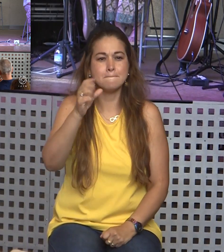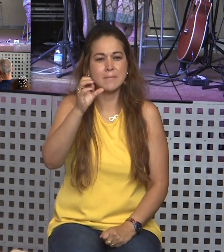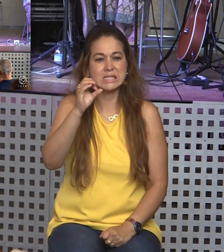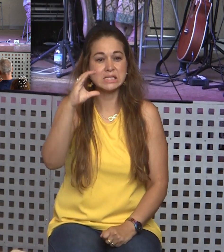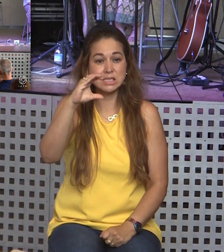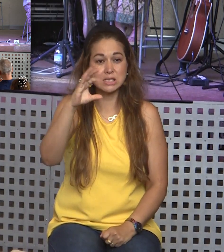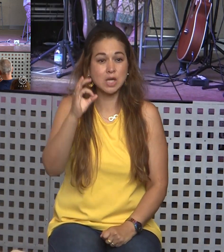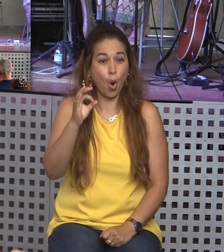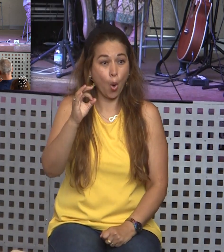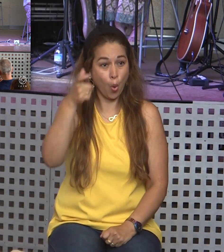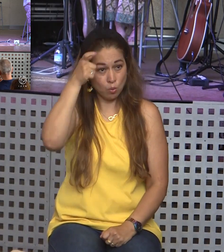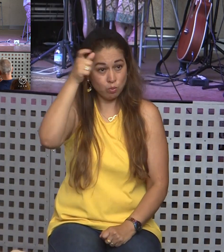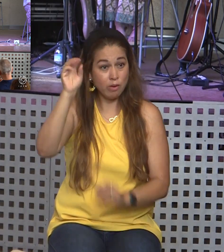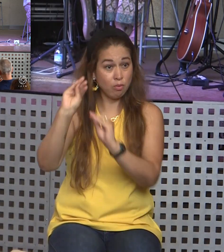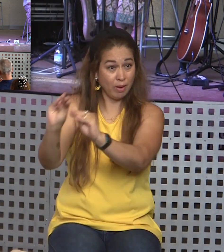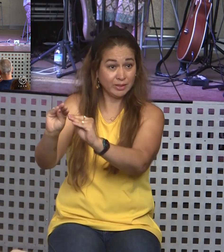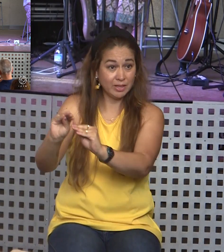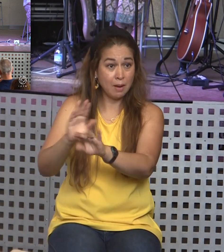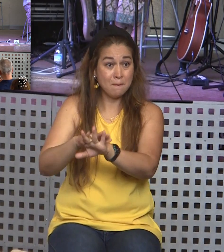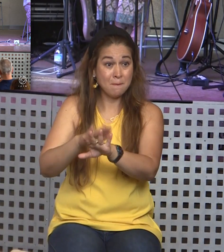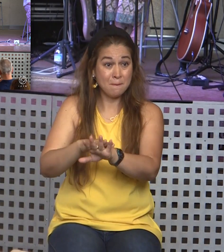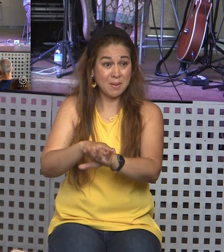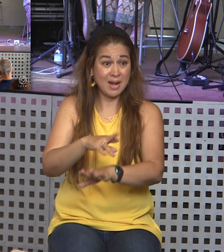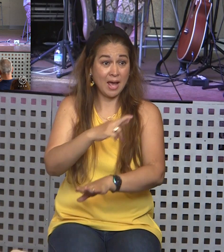ver a nadie.